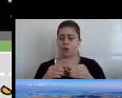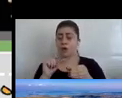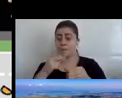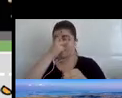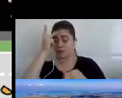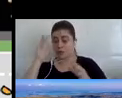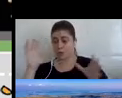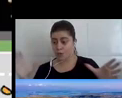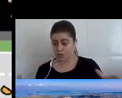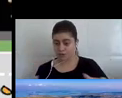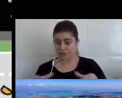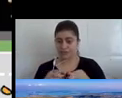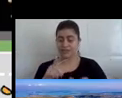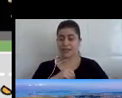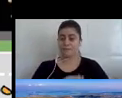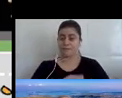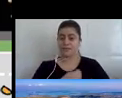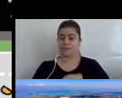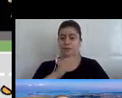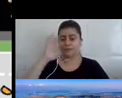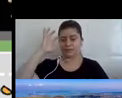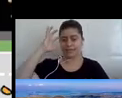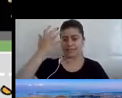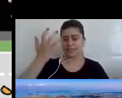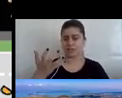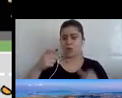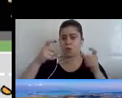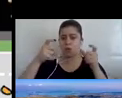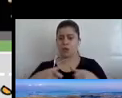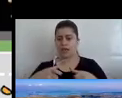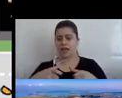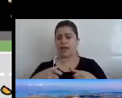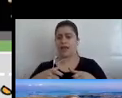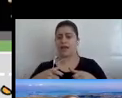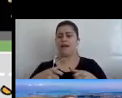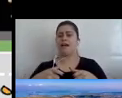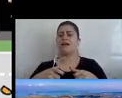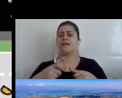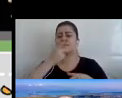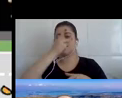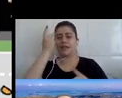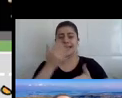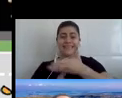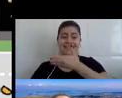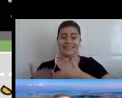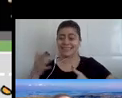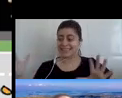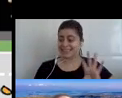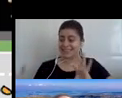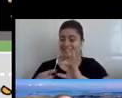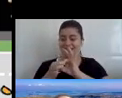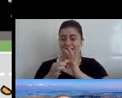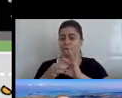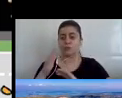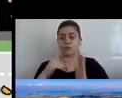coletividade ela tem participação nas decisões. O lugar onde os indicadores eles se integram com os outros modos, né, os